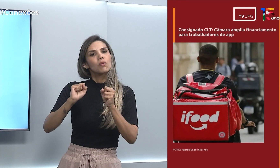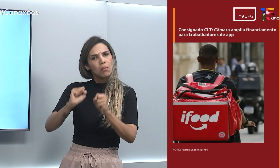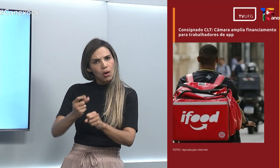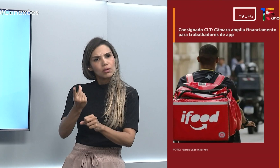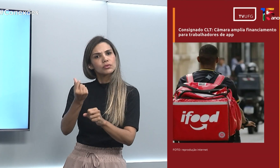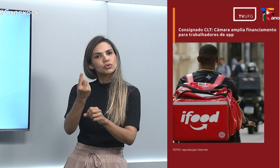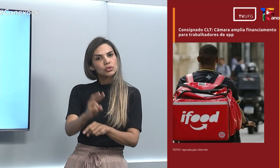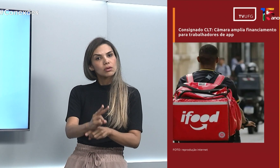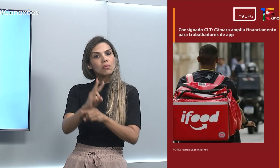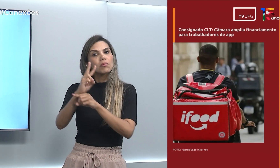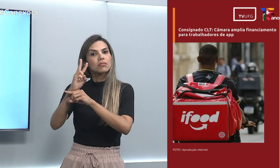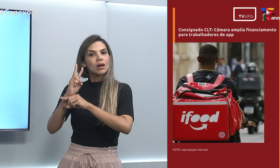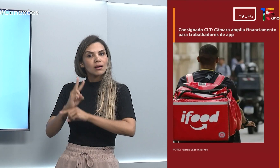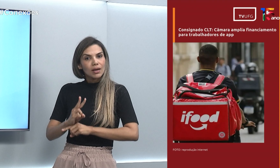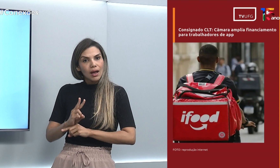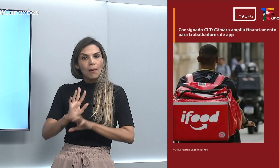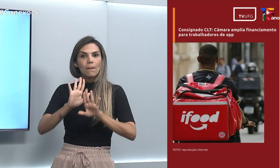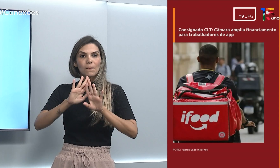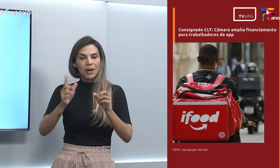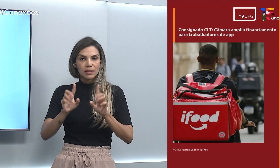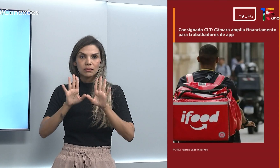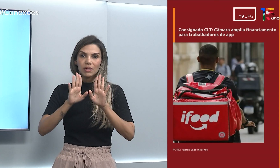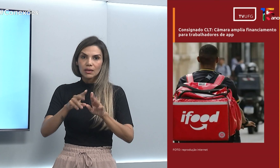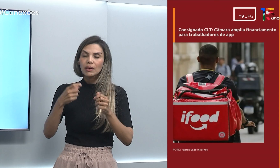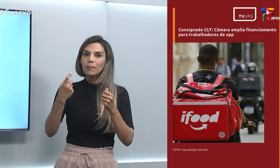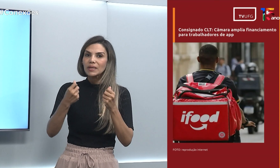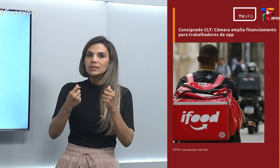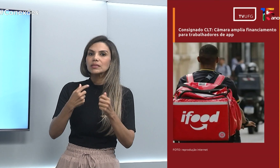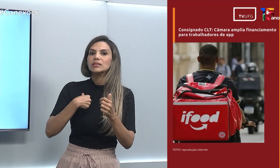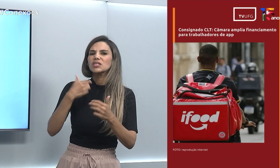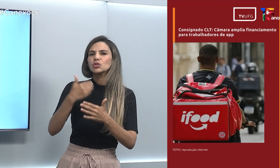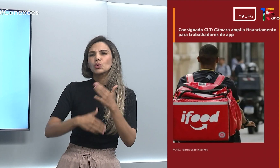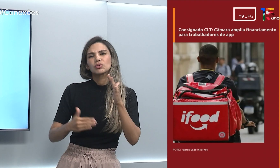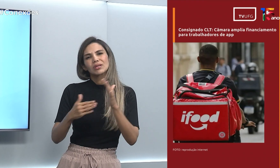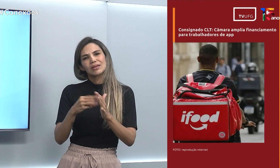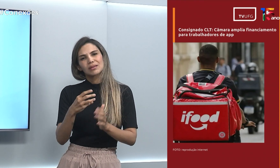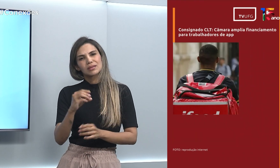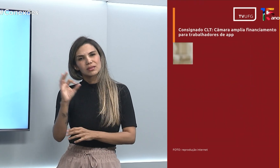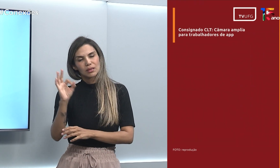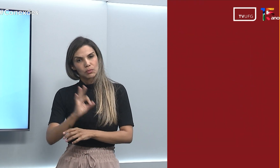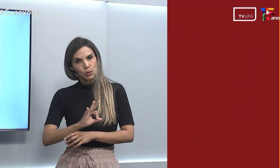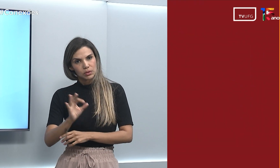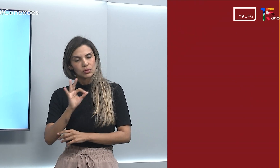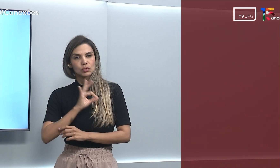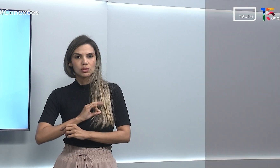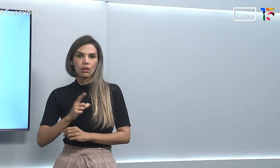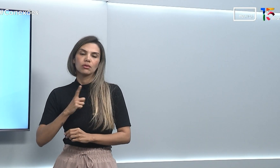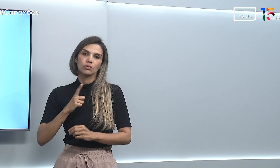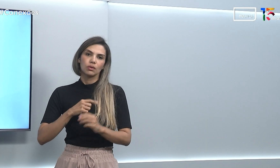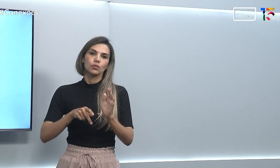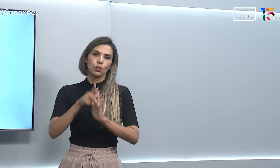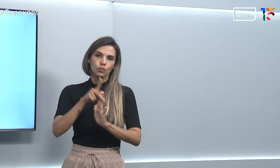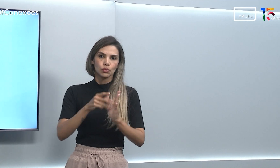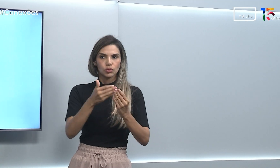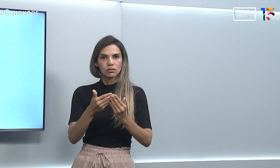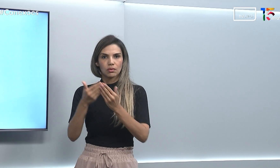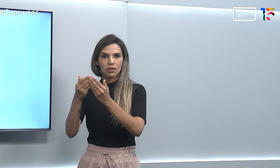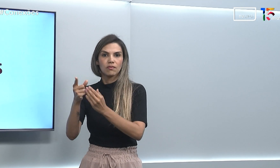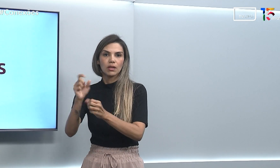comprometam até 30% do que ganham nos aplicativos. O projeto segue agora para votação no